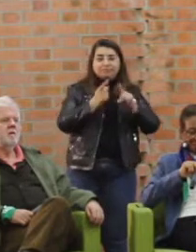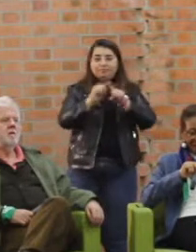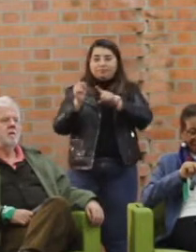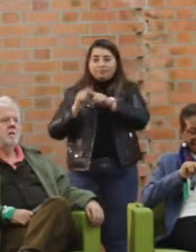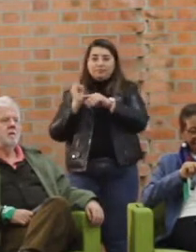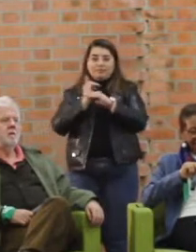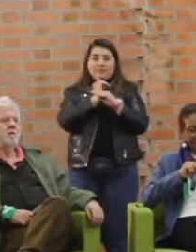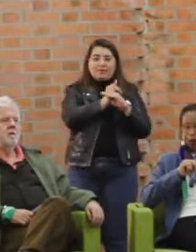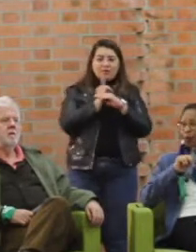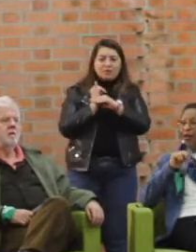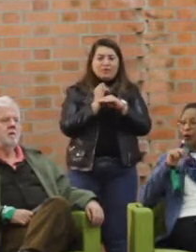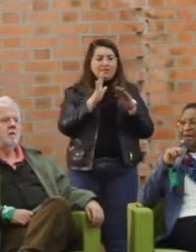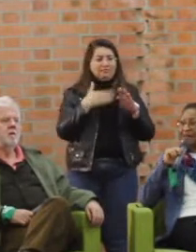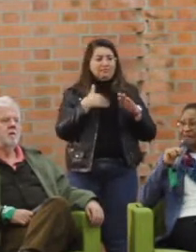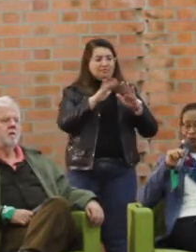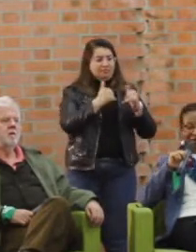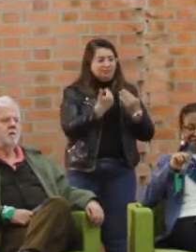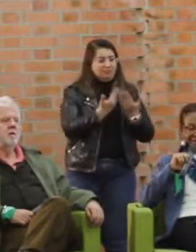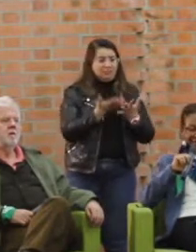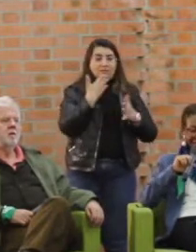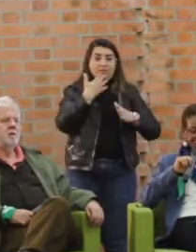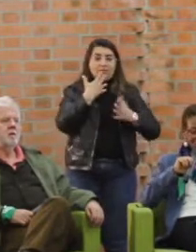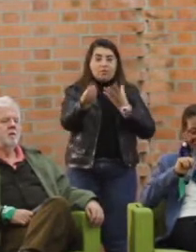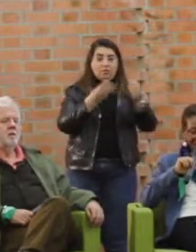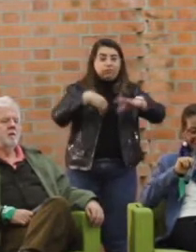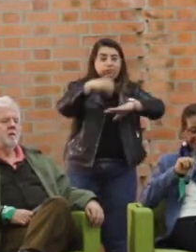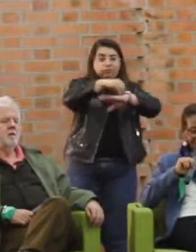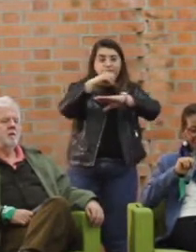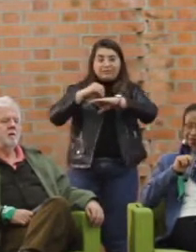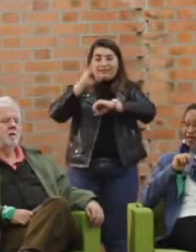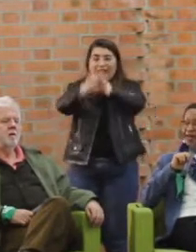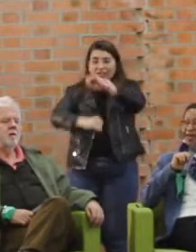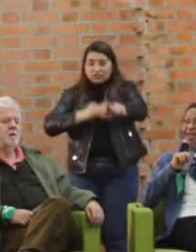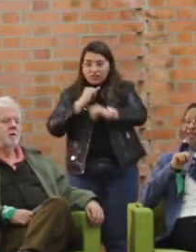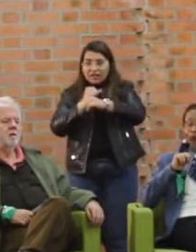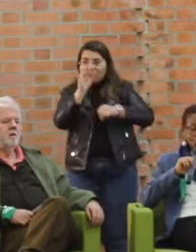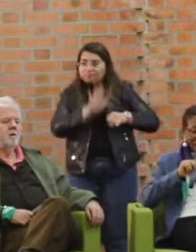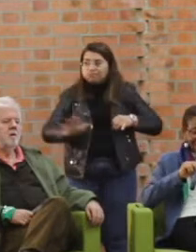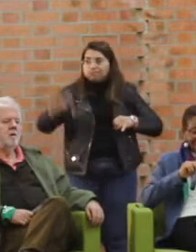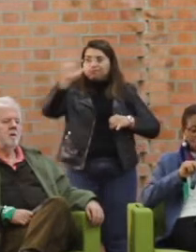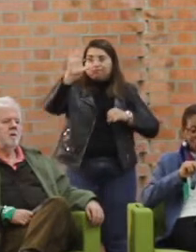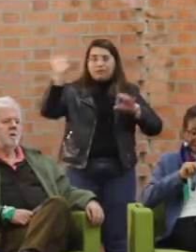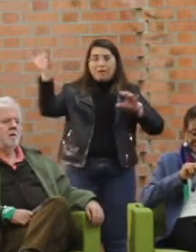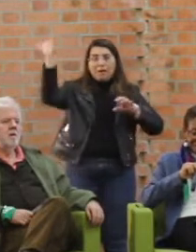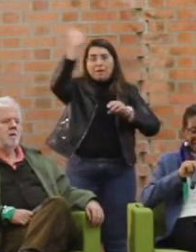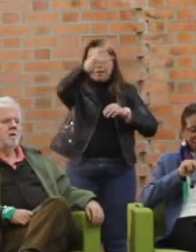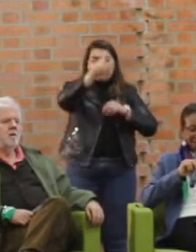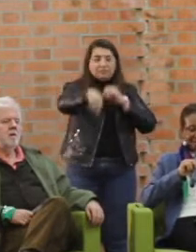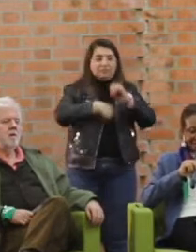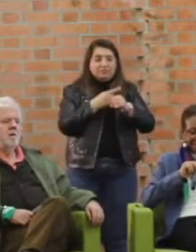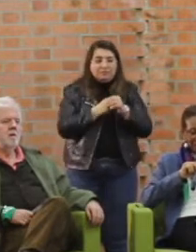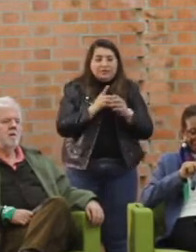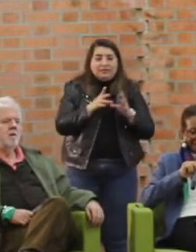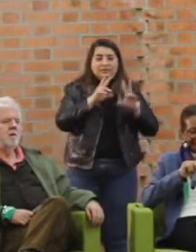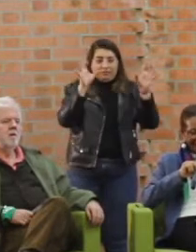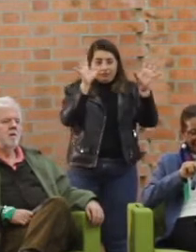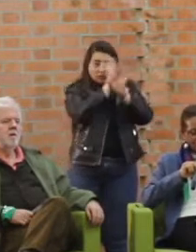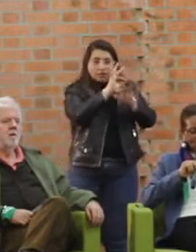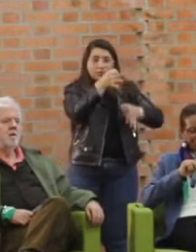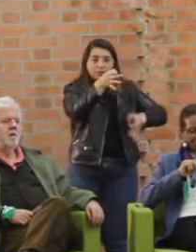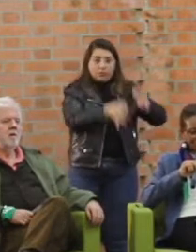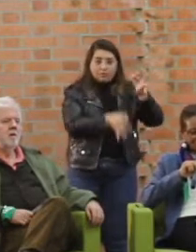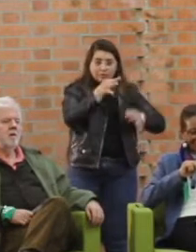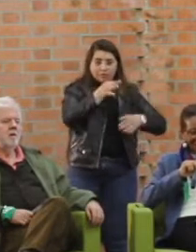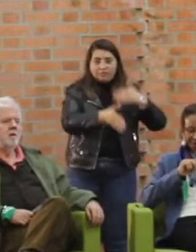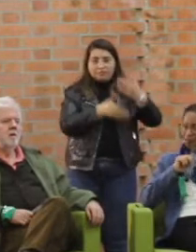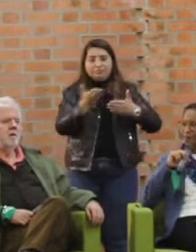colombianas como de organizaciones internacionales y en tu lugar de jurista especializado en el derecho